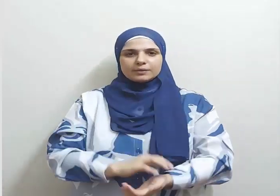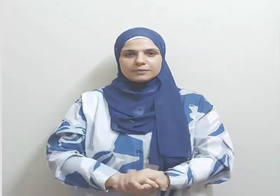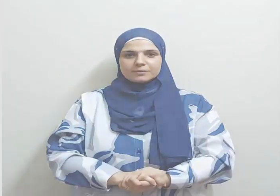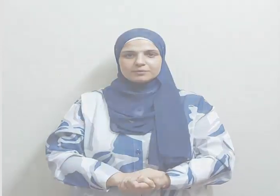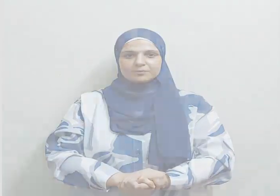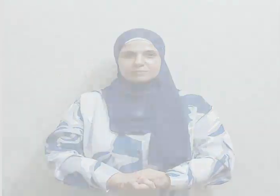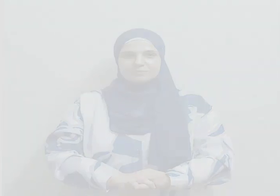العالمين